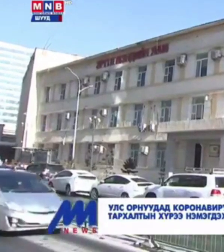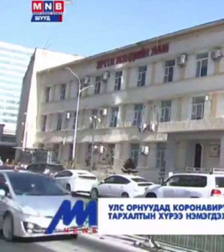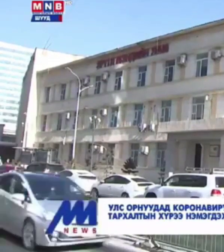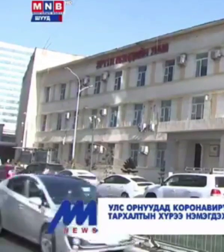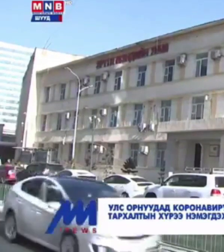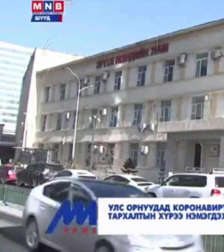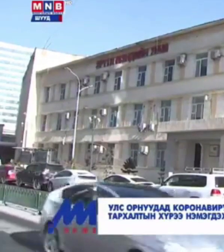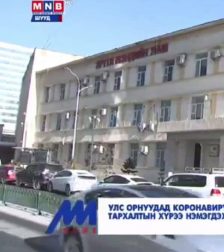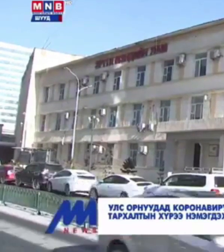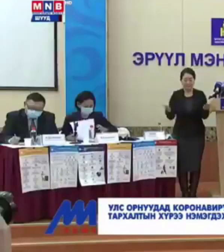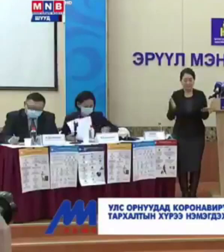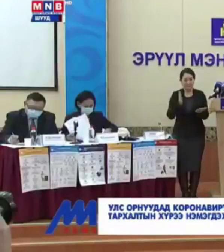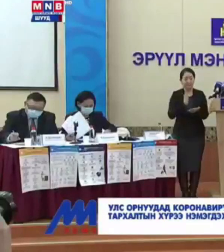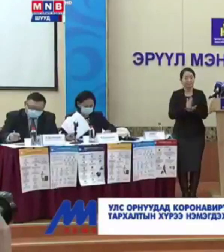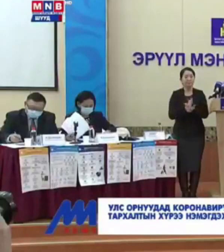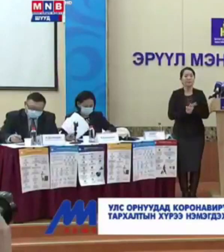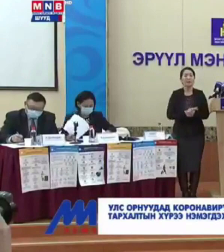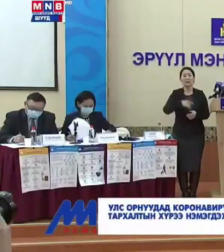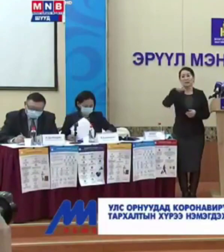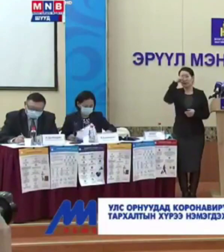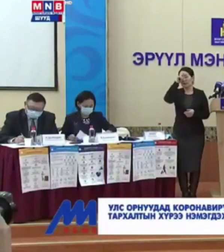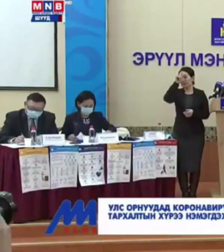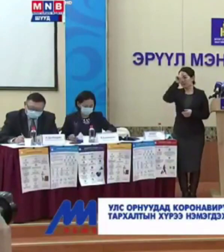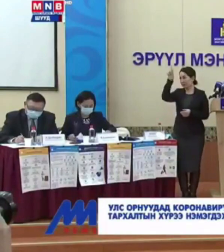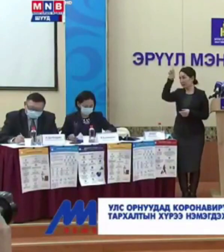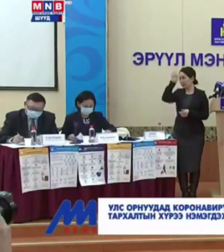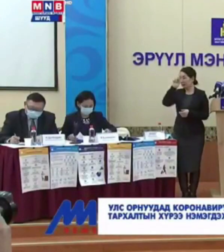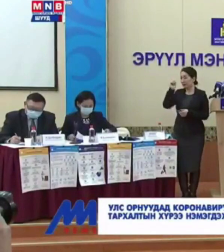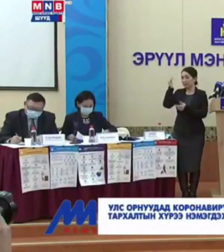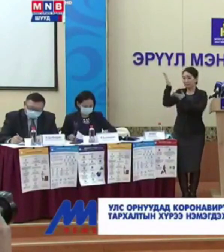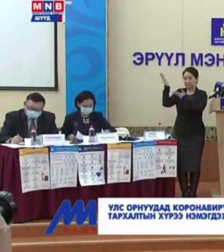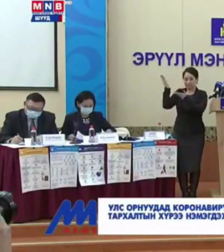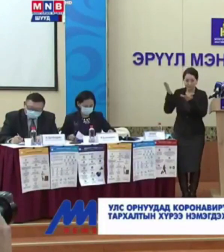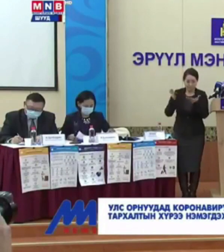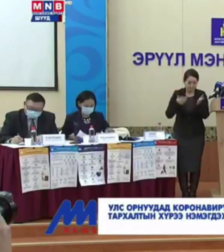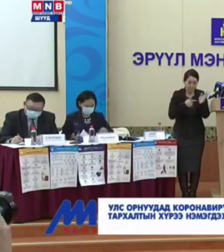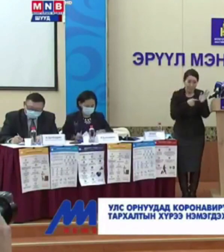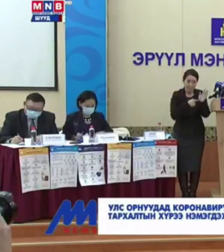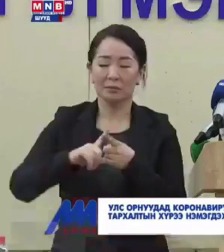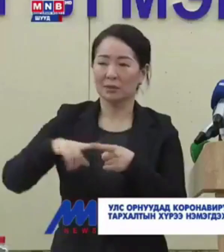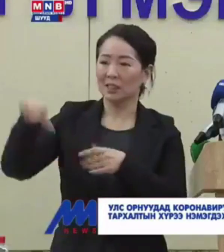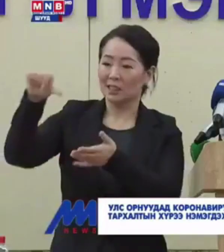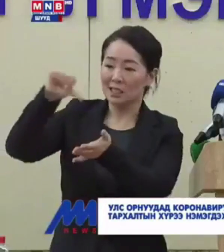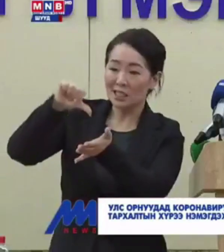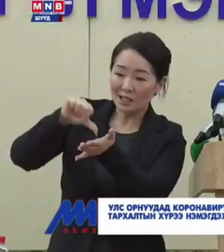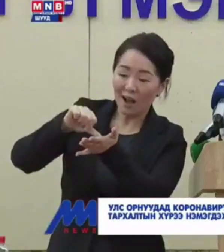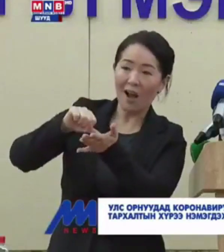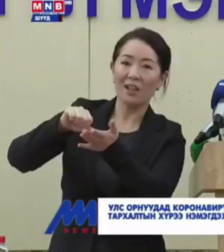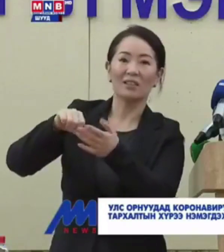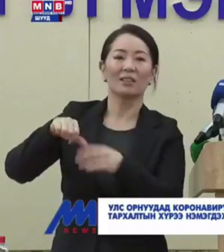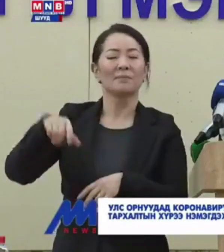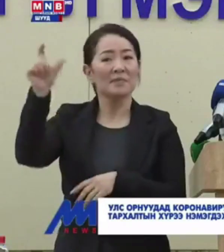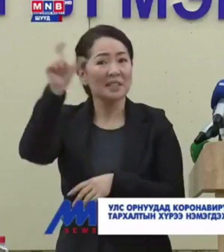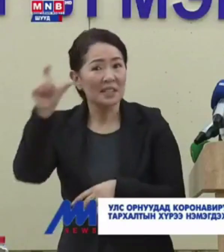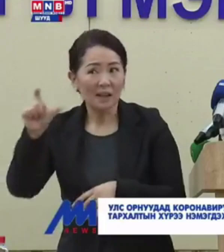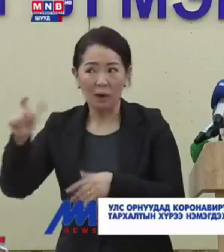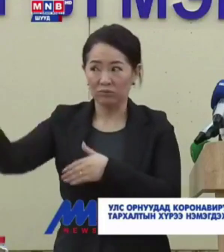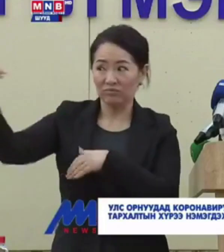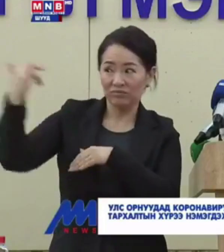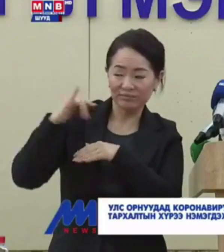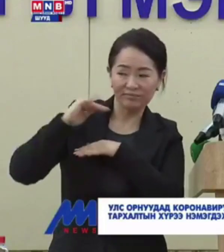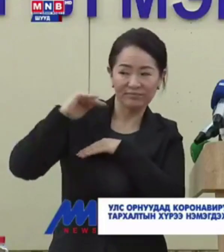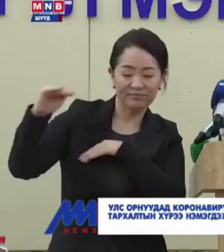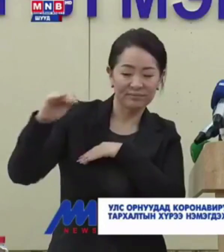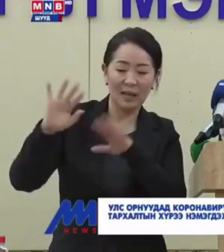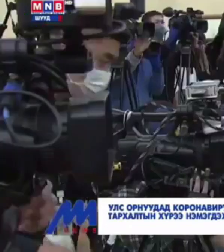За коронавирусын халдвараас урьдчилан сэргийлэх, за эрсдлээс хамгаалах чиглэлээр олон улсын бас холбогдох байгууллагын зөвлөх